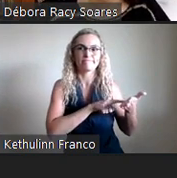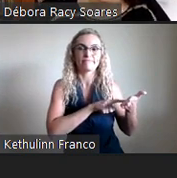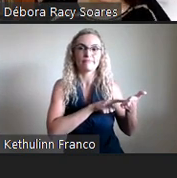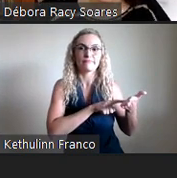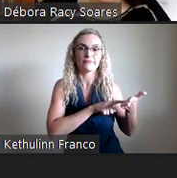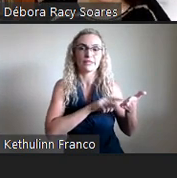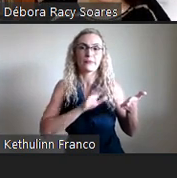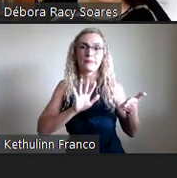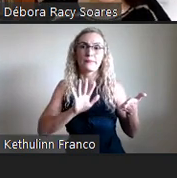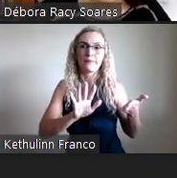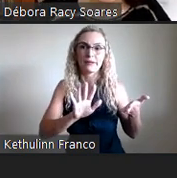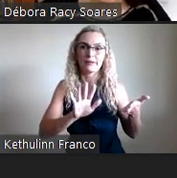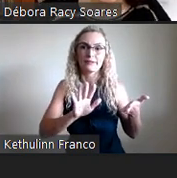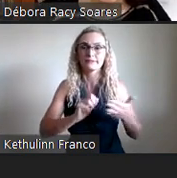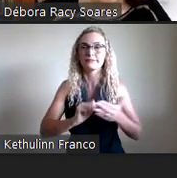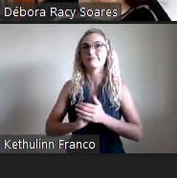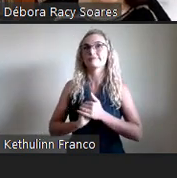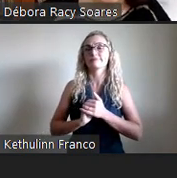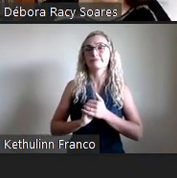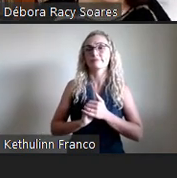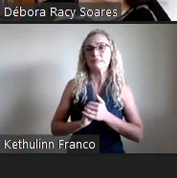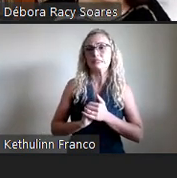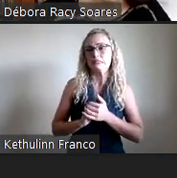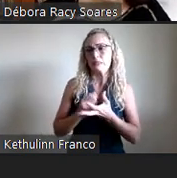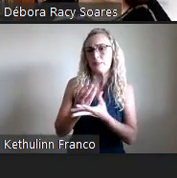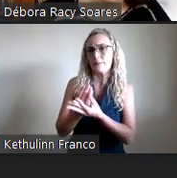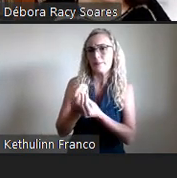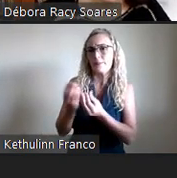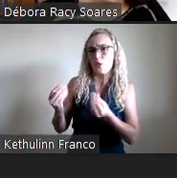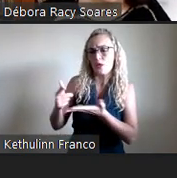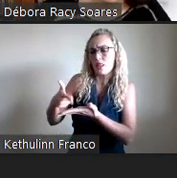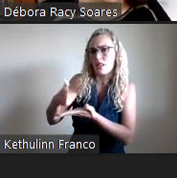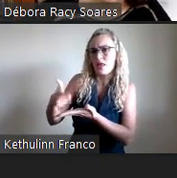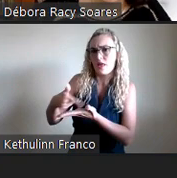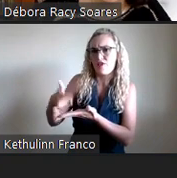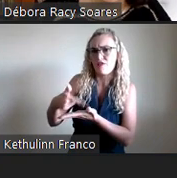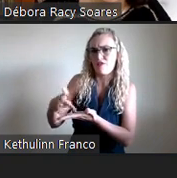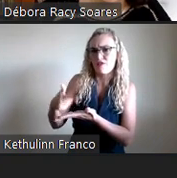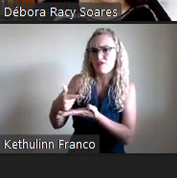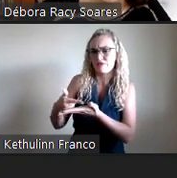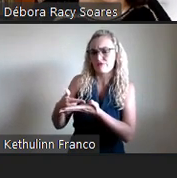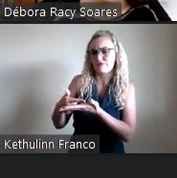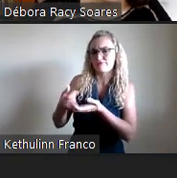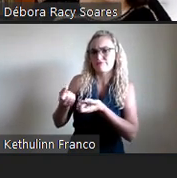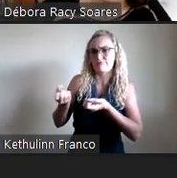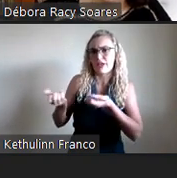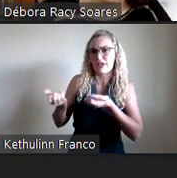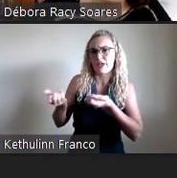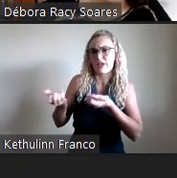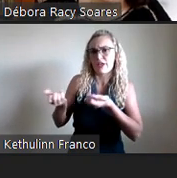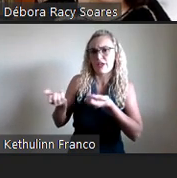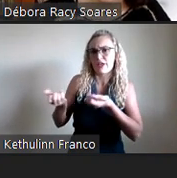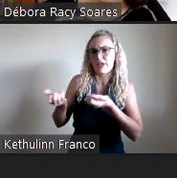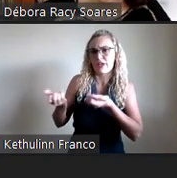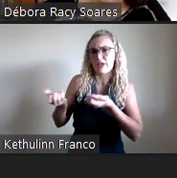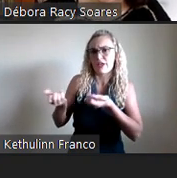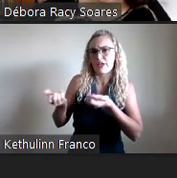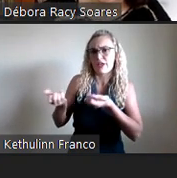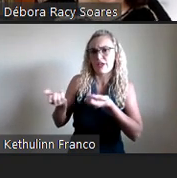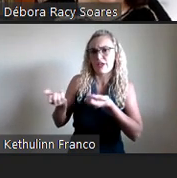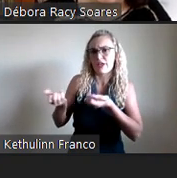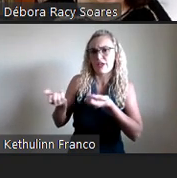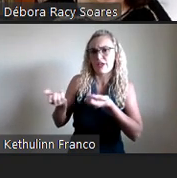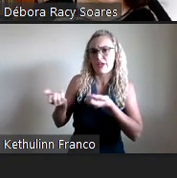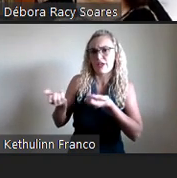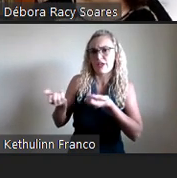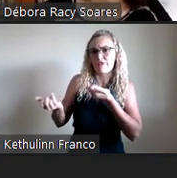inúmeros livros que trazem informações, que apresentam para nós ideias de como ensinar língua de sinais,